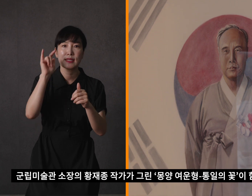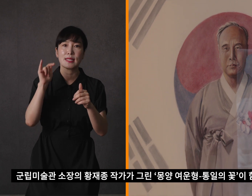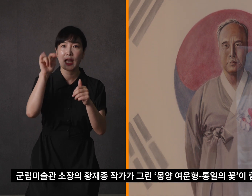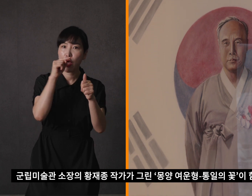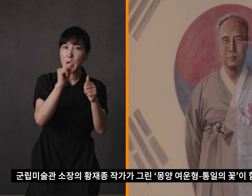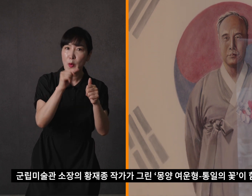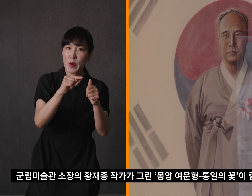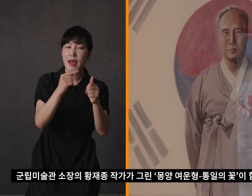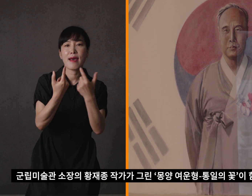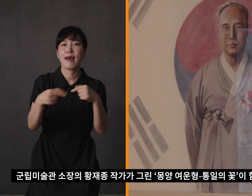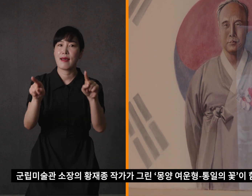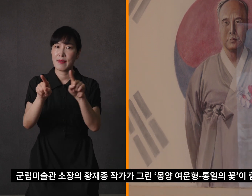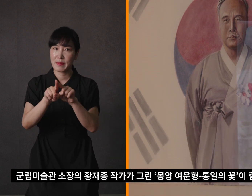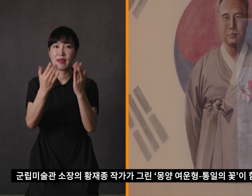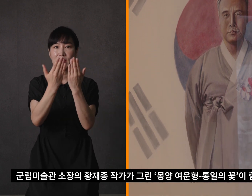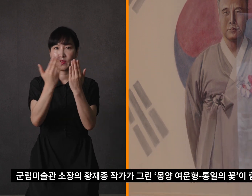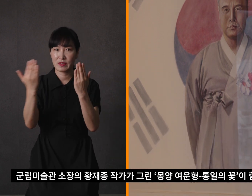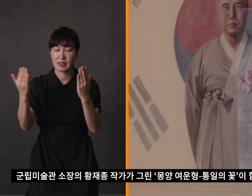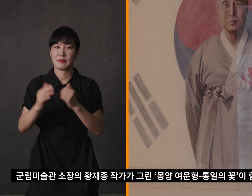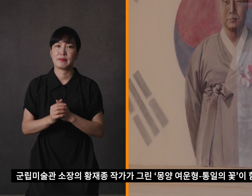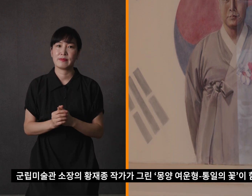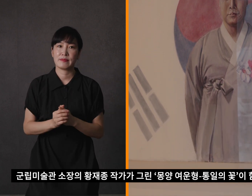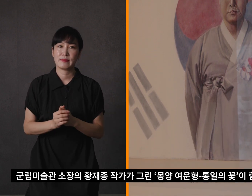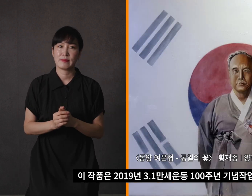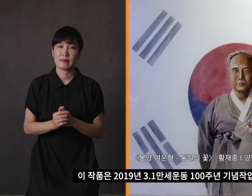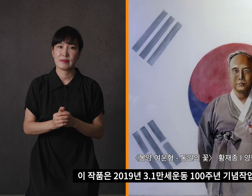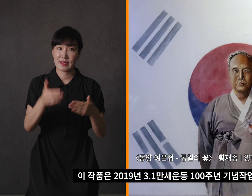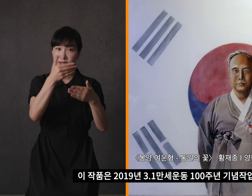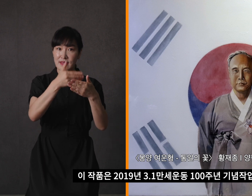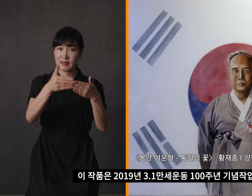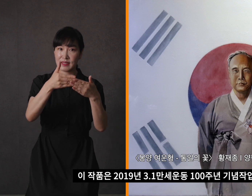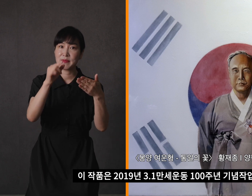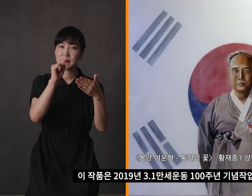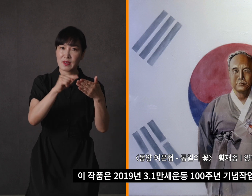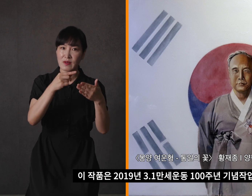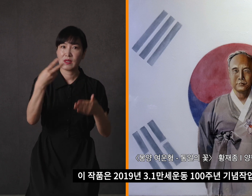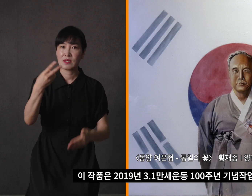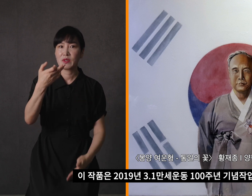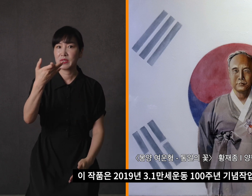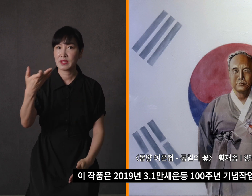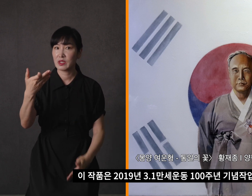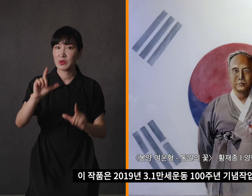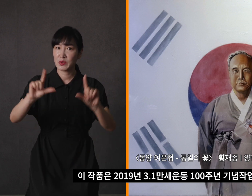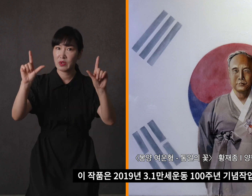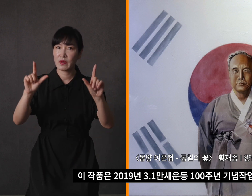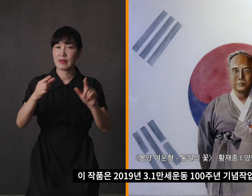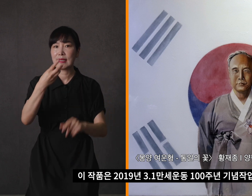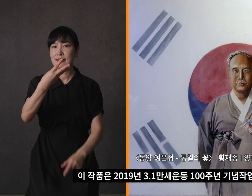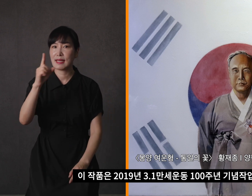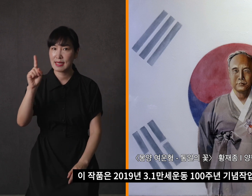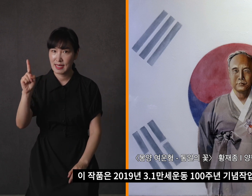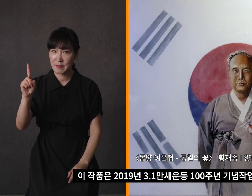여운형, 통일의 꽃이 함께 전시되어 있습니다. 이 작품은 2019년 3.1